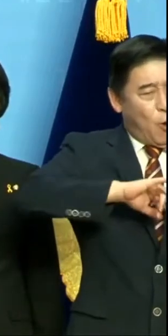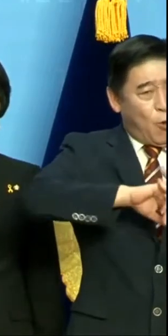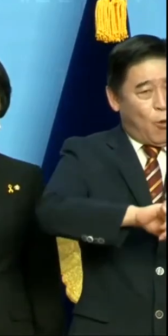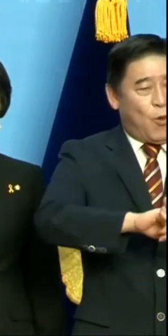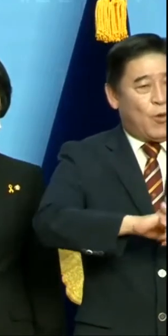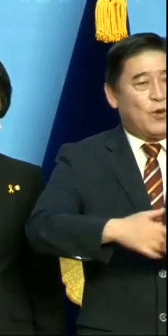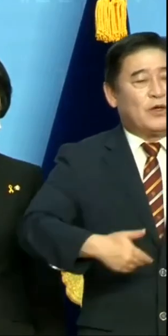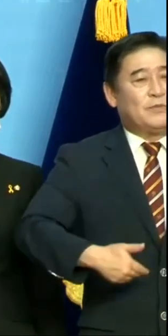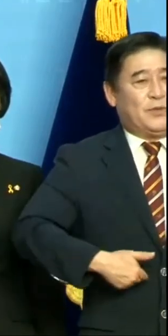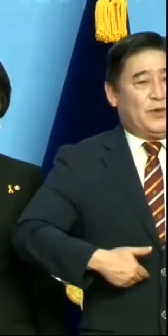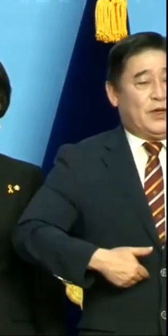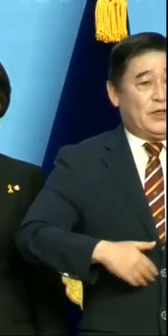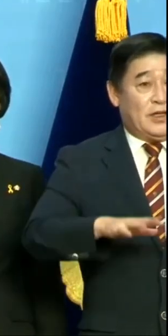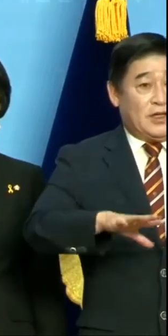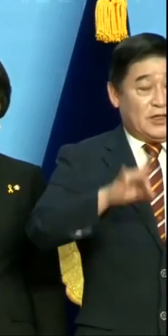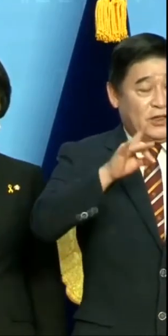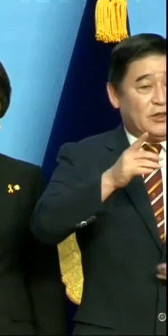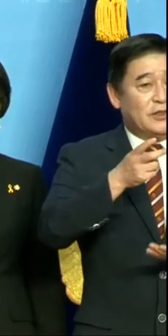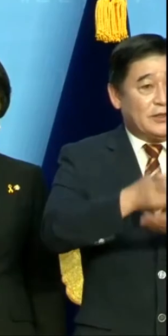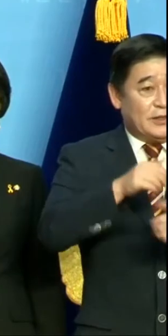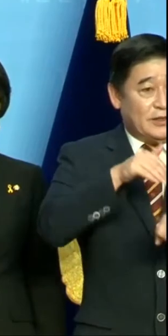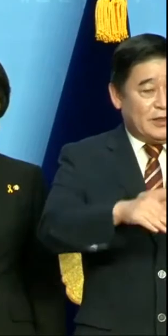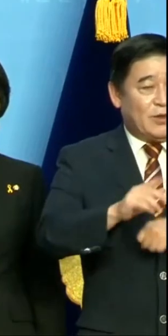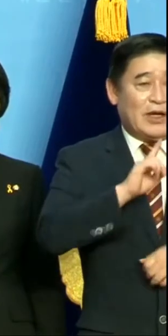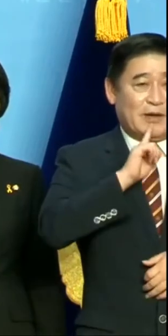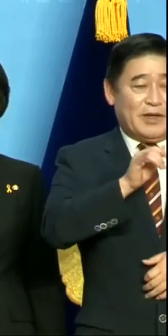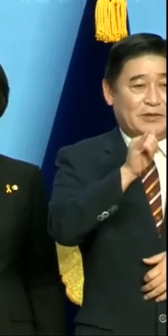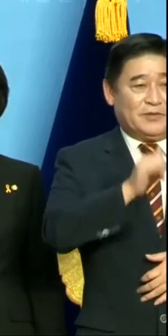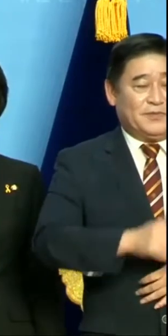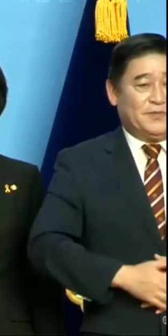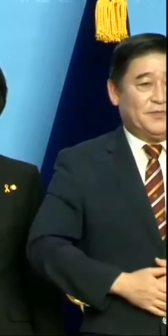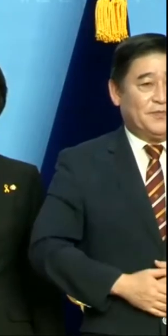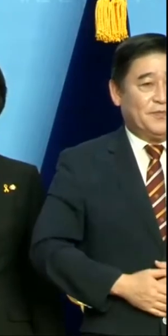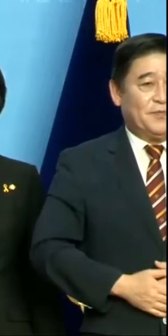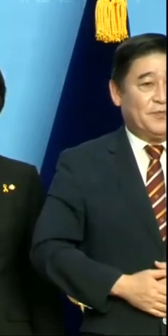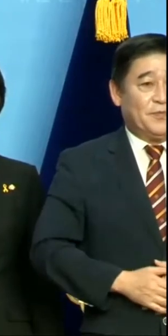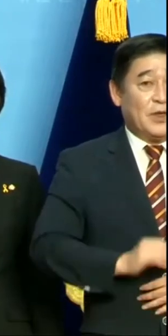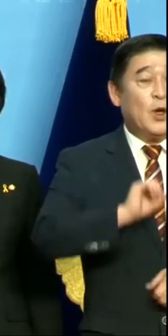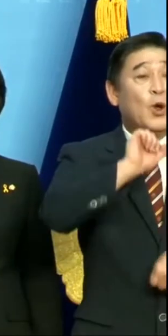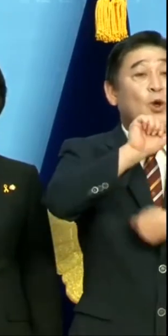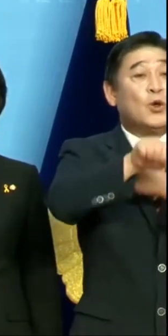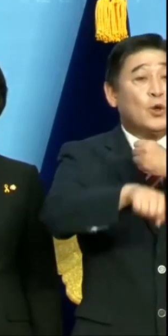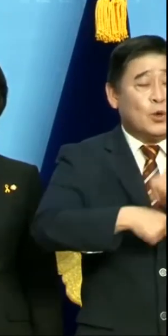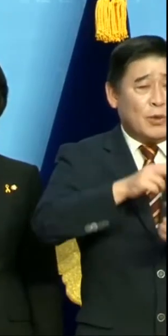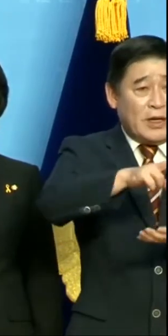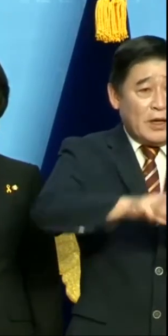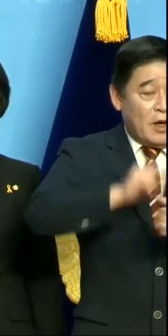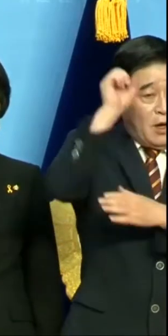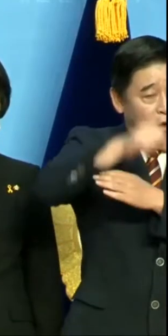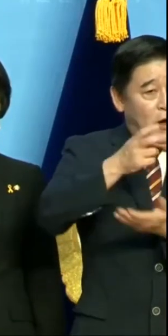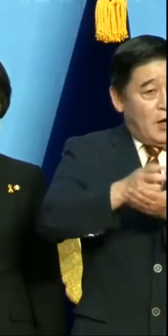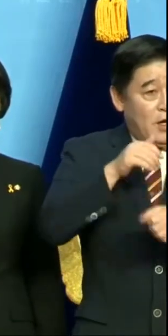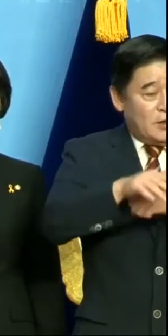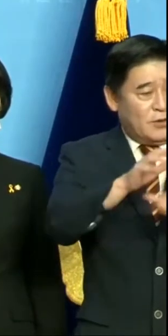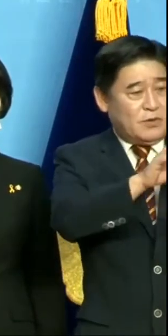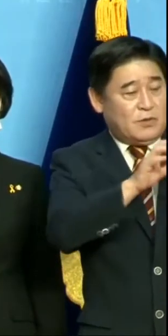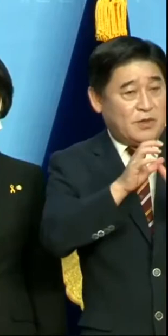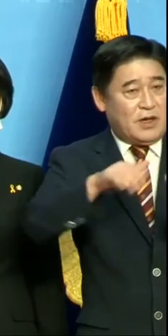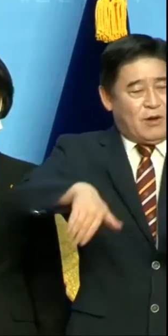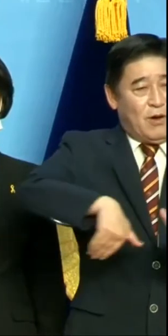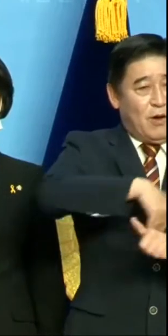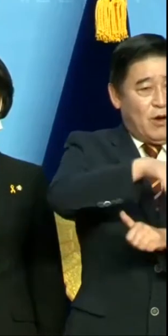제대로 닫히는 첫 단추 라고 할 수 있습니다 야생생물 판매 호 발제를 도입된 환경부가